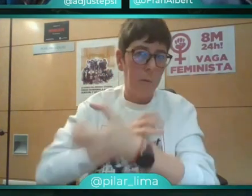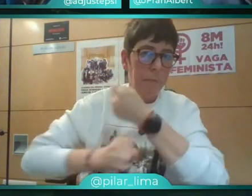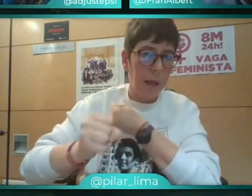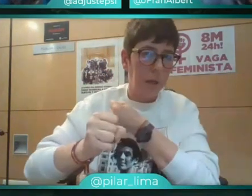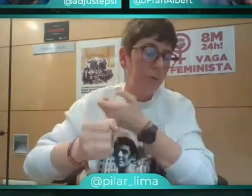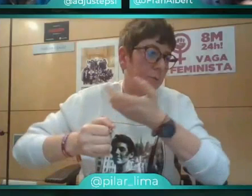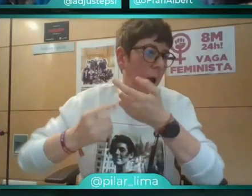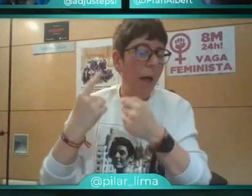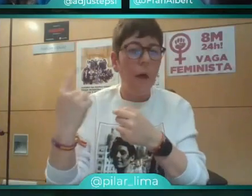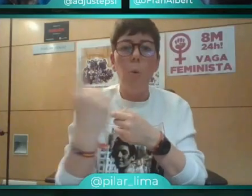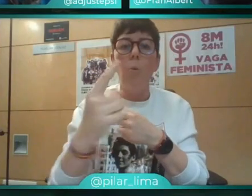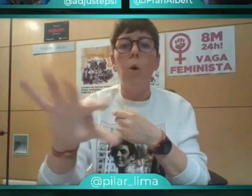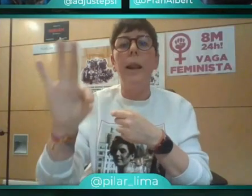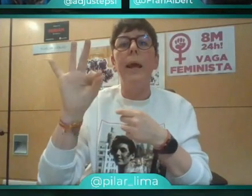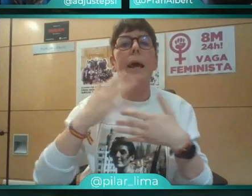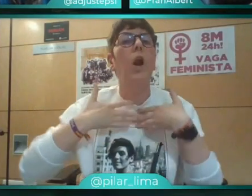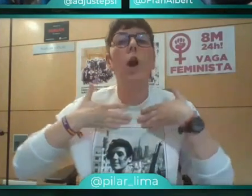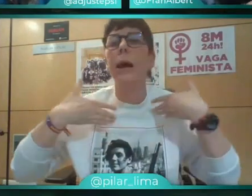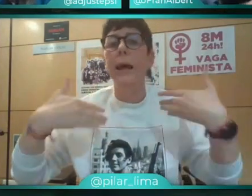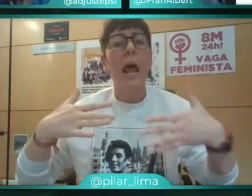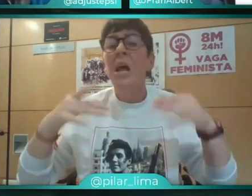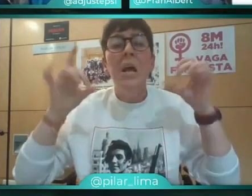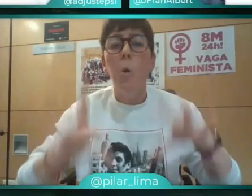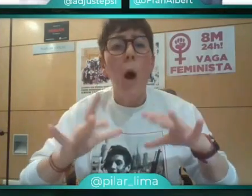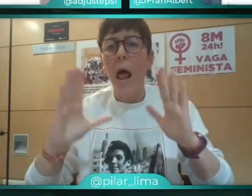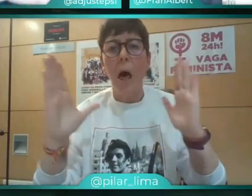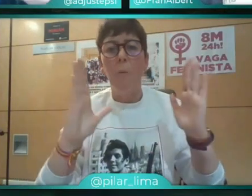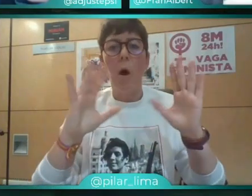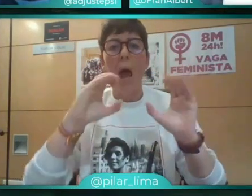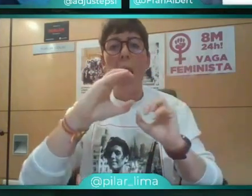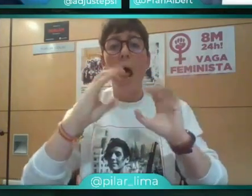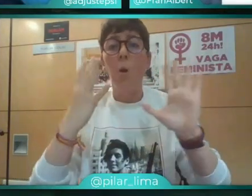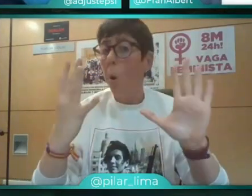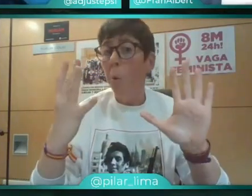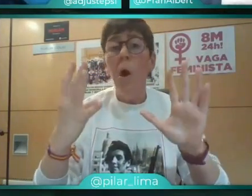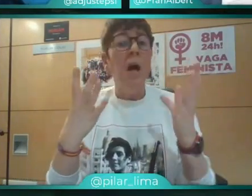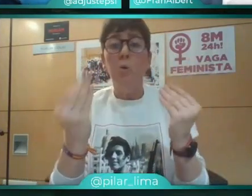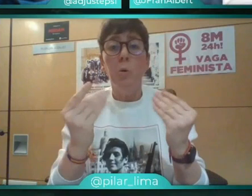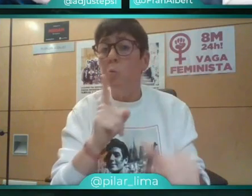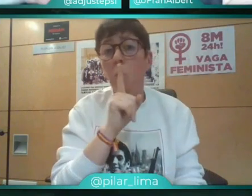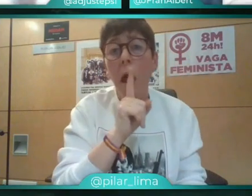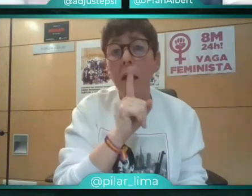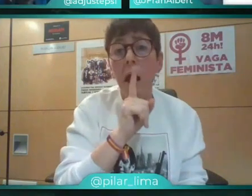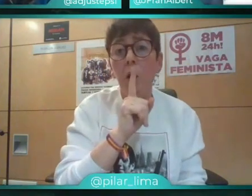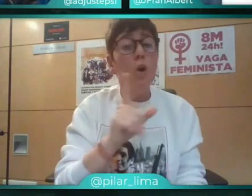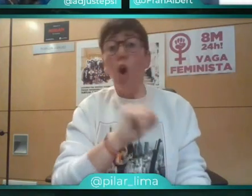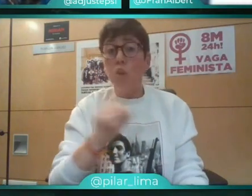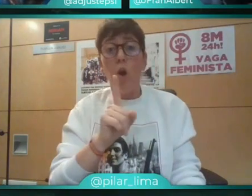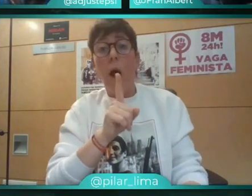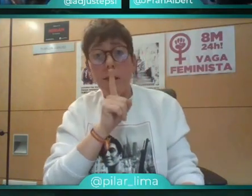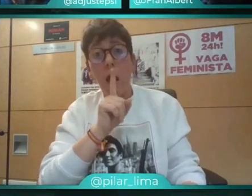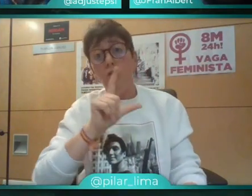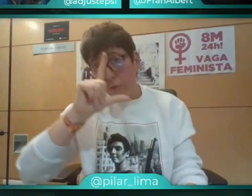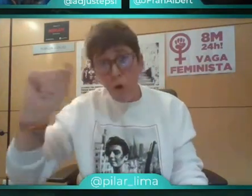sé que tienen en su nómina tienen que pagar su hipoteca y tenemos que enfatizar y bueno igual que la época de canal no